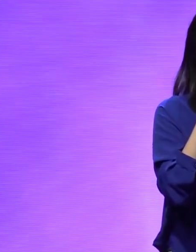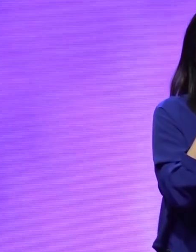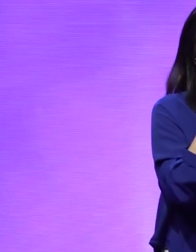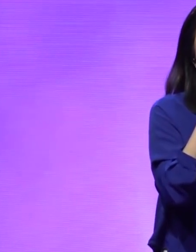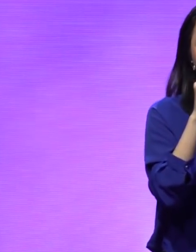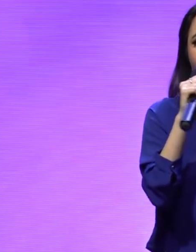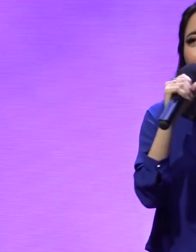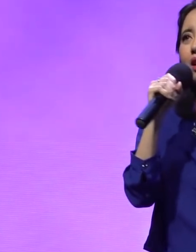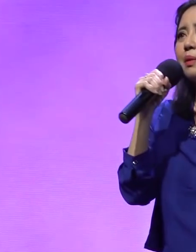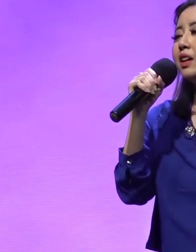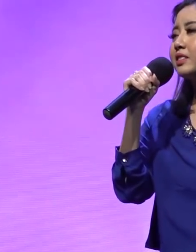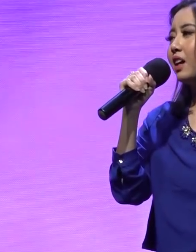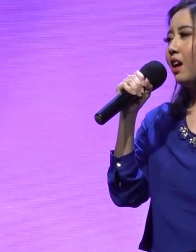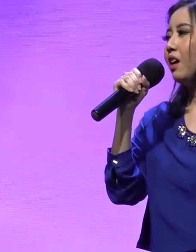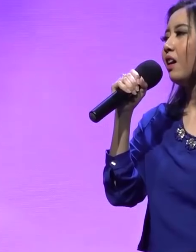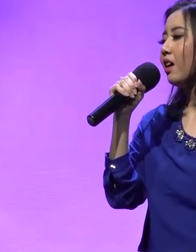Kami mau mendekat